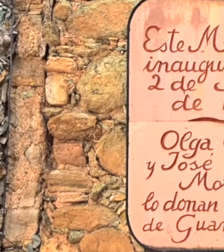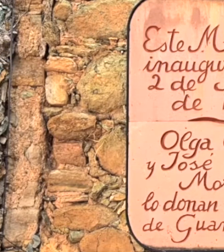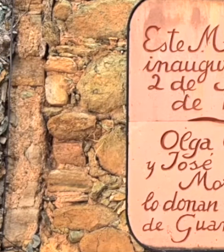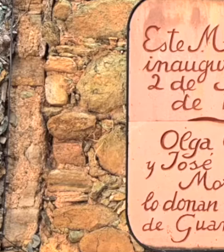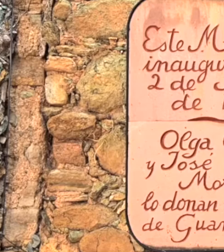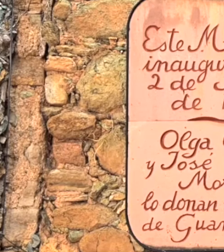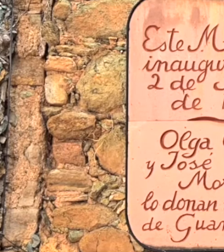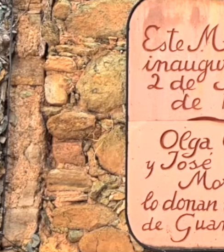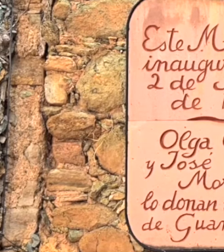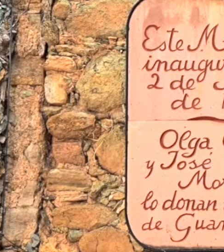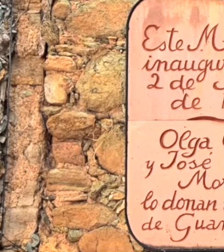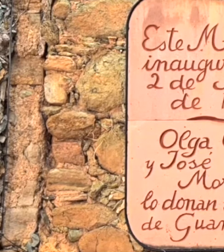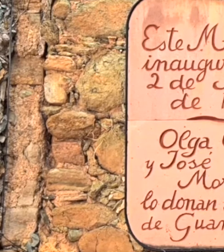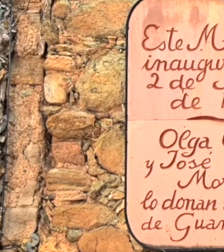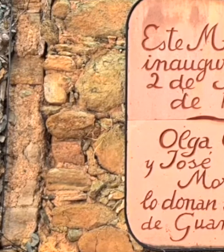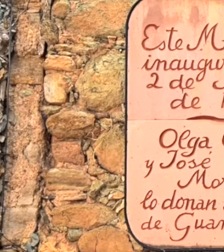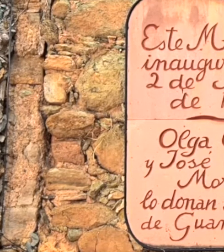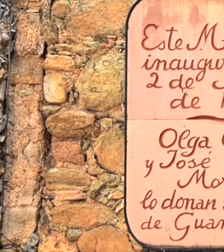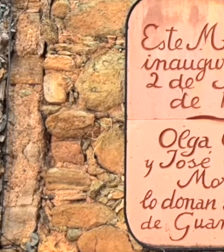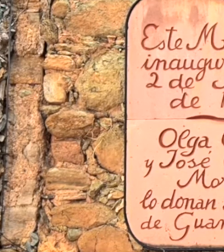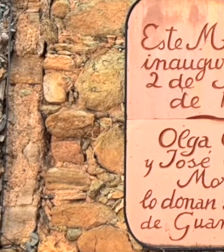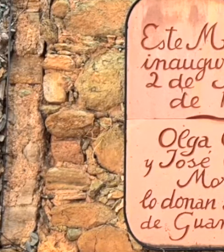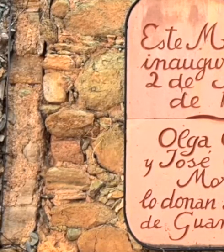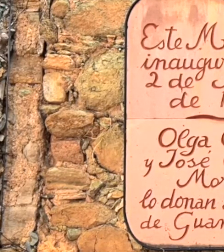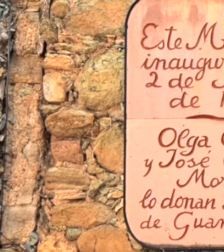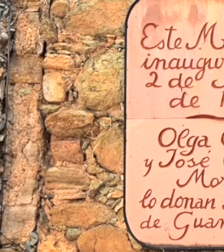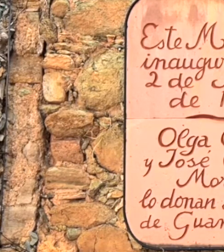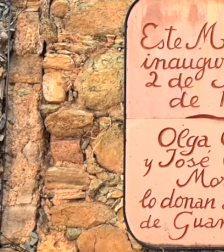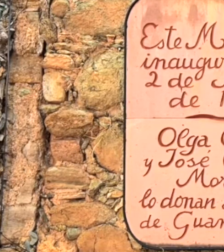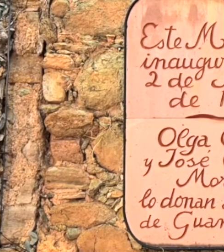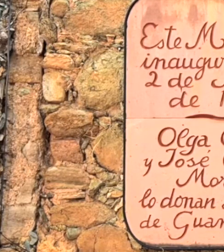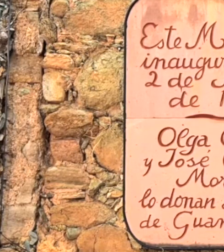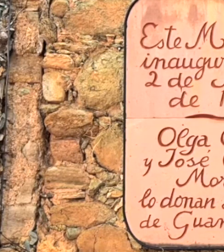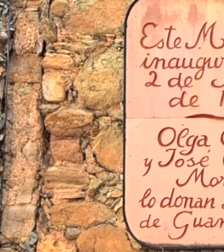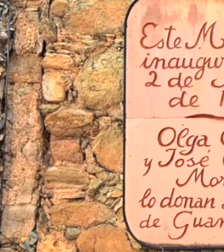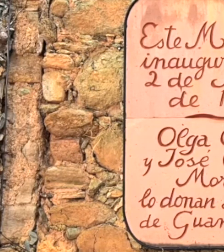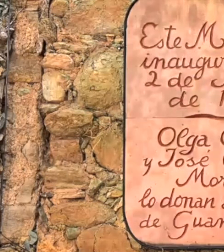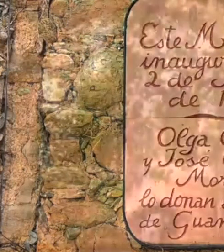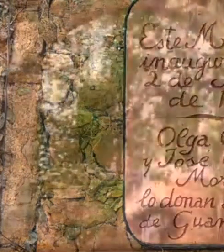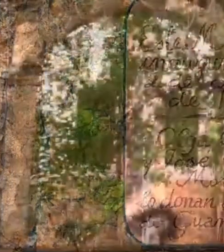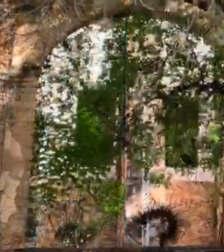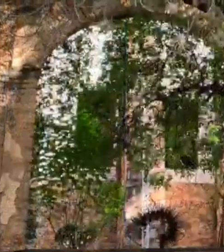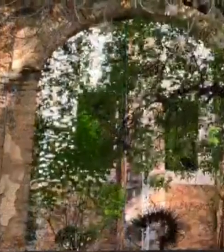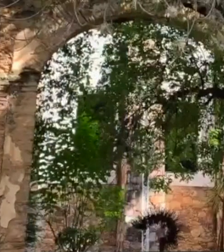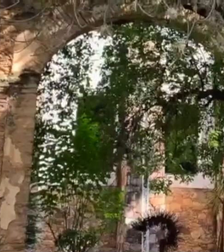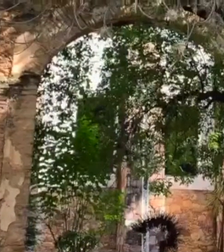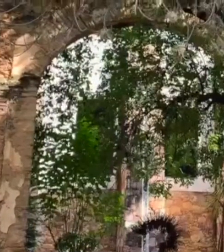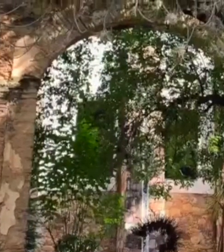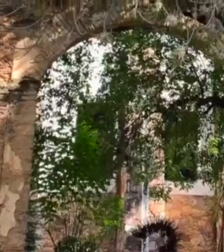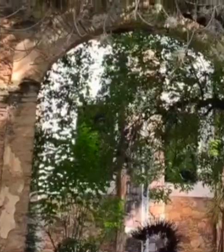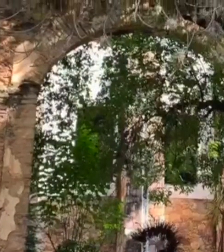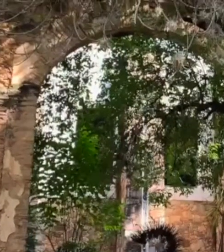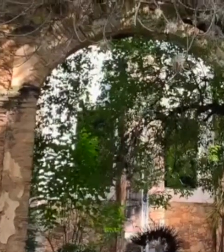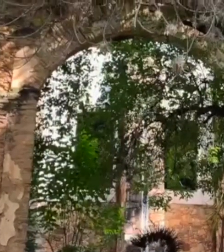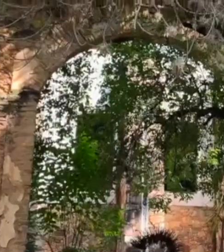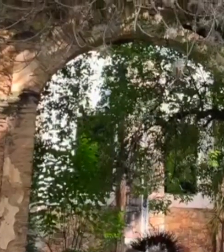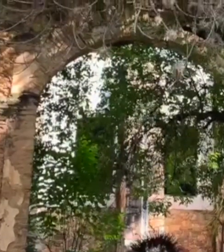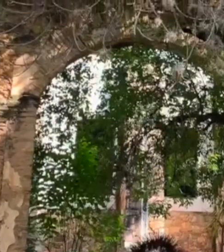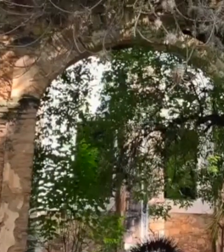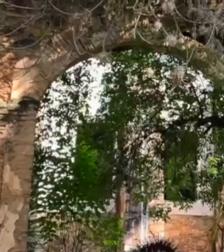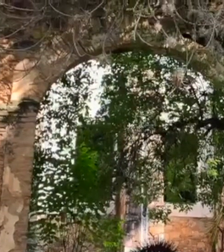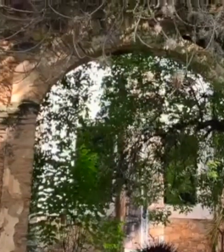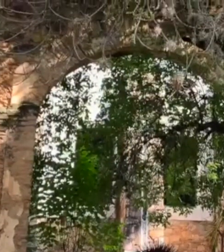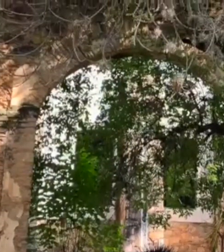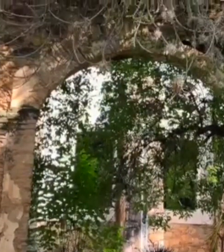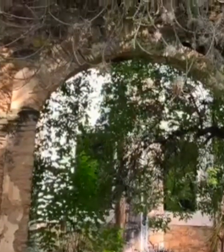1966年にこの夫婦は最終的に住所をバスティタ158番地に決めて、そこに1990年まで